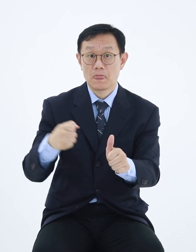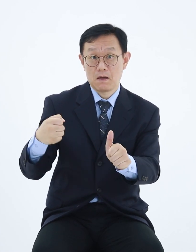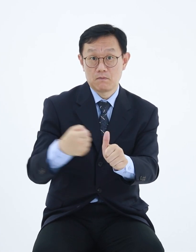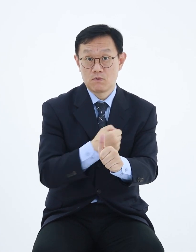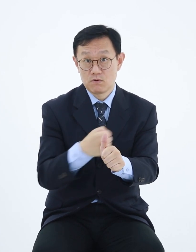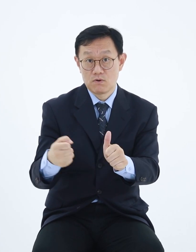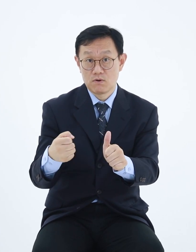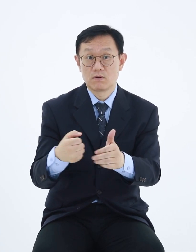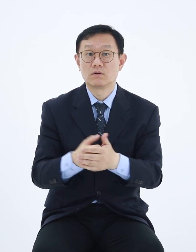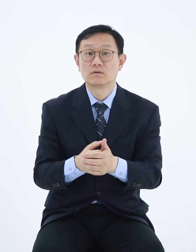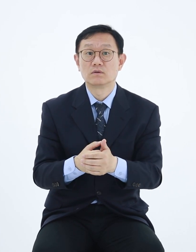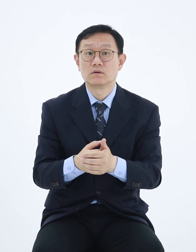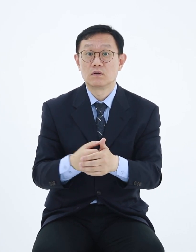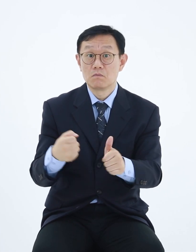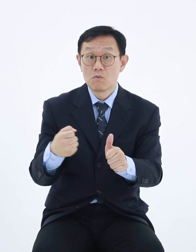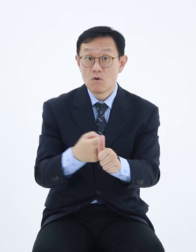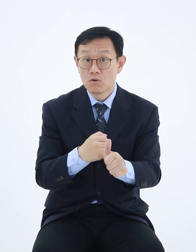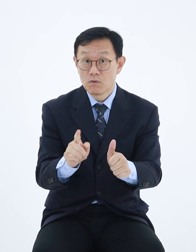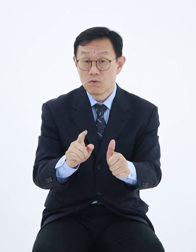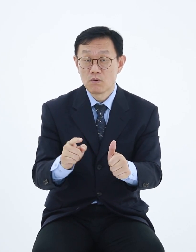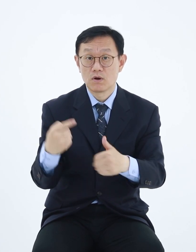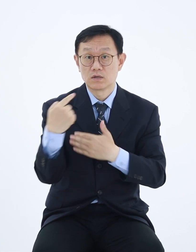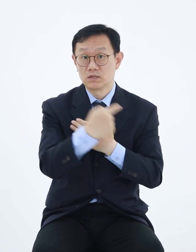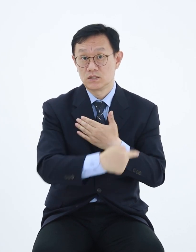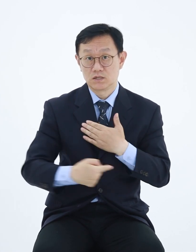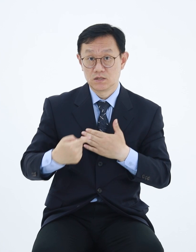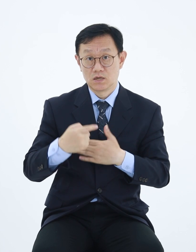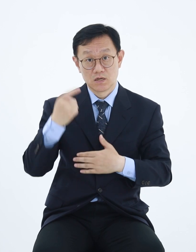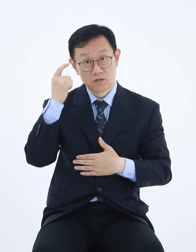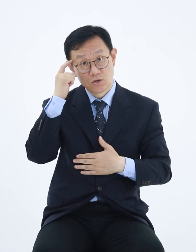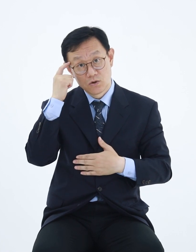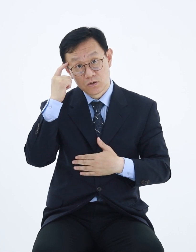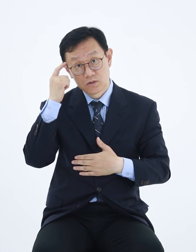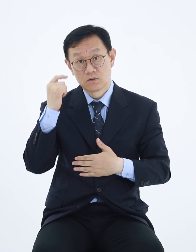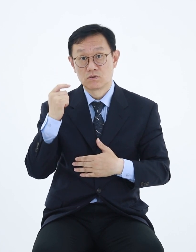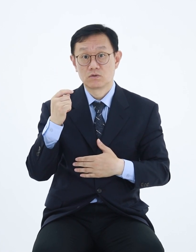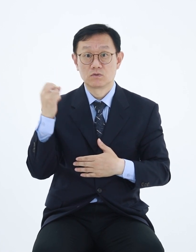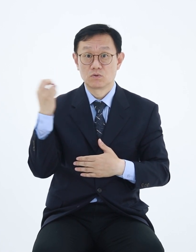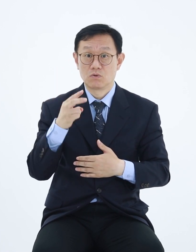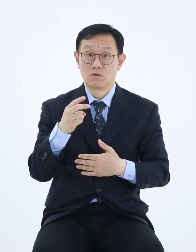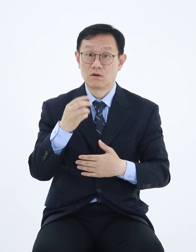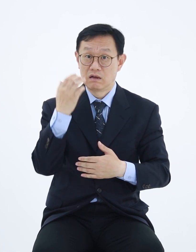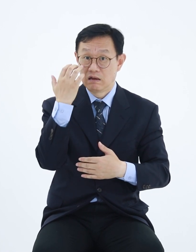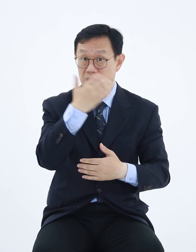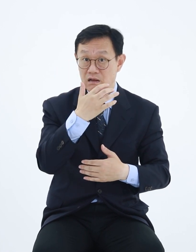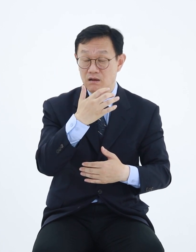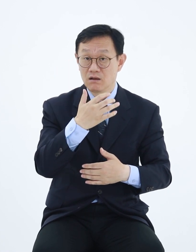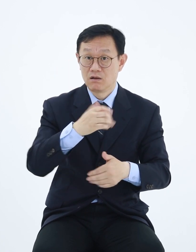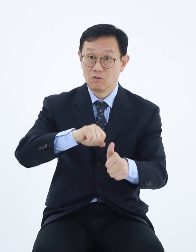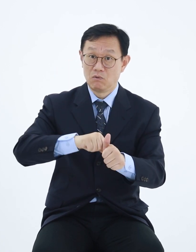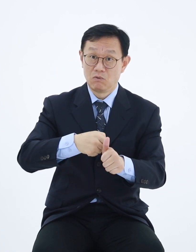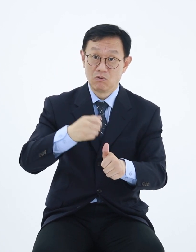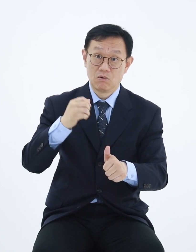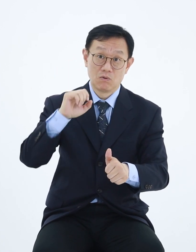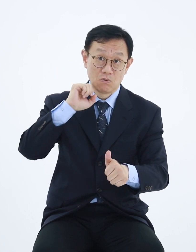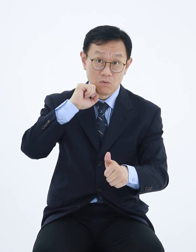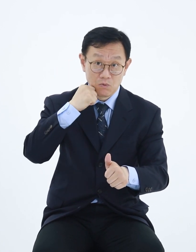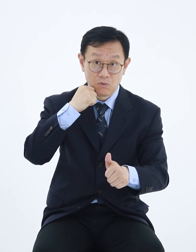폭력. 폭력은 신체적, 정신적 혹은 성적 위해나 고통 또는 그러한 행위를